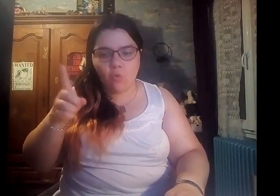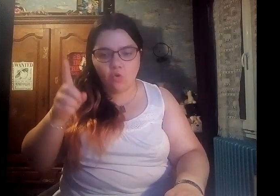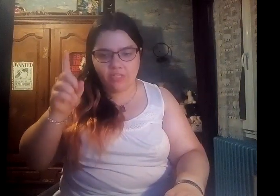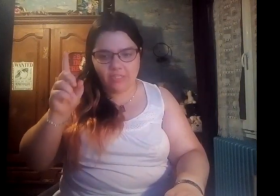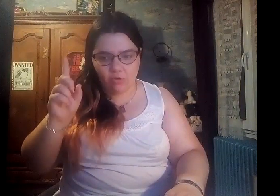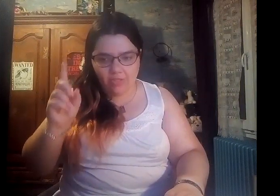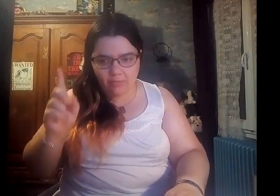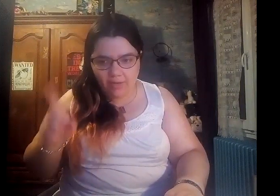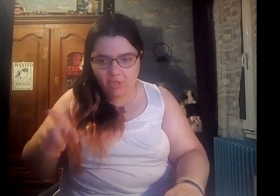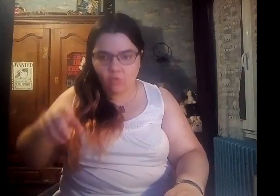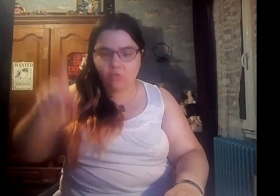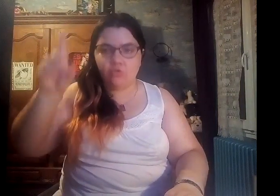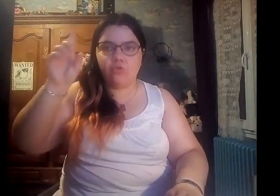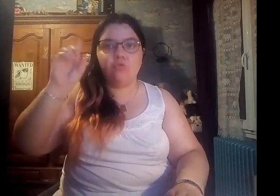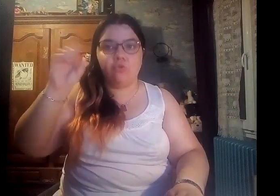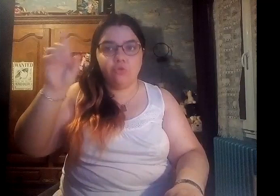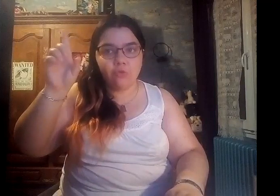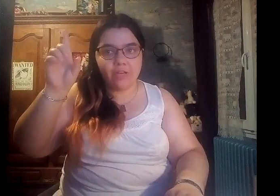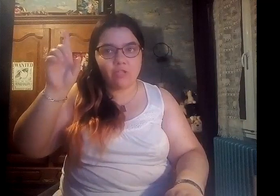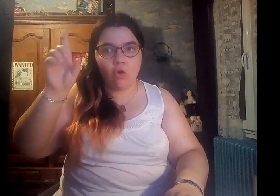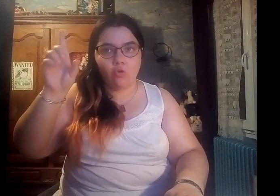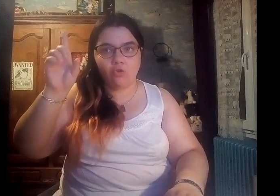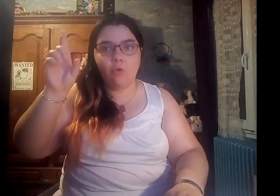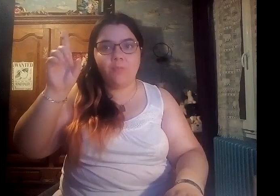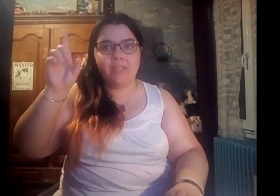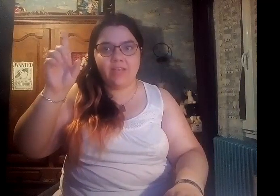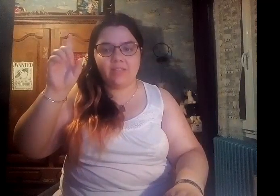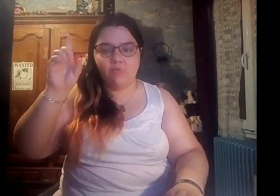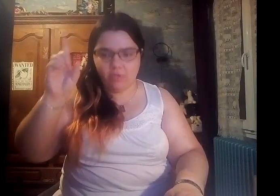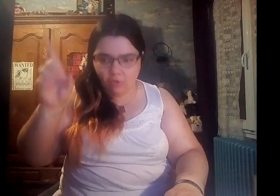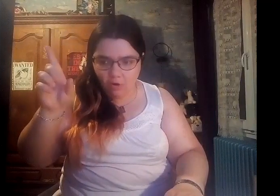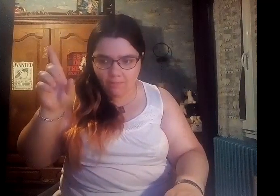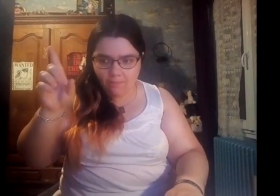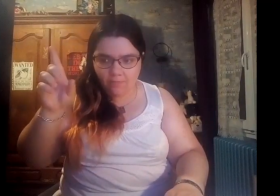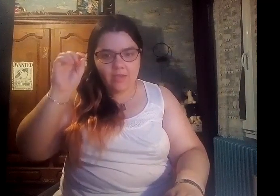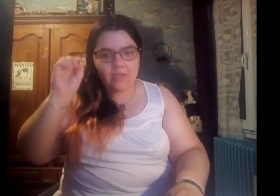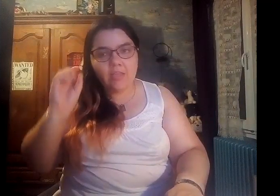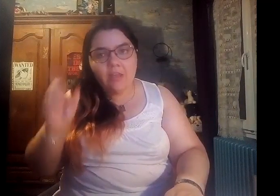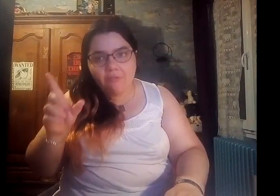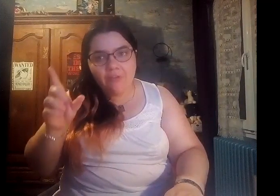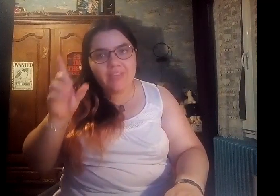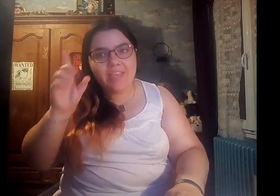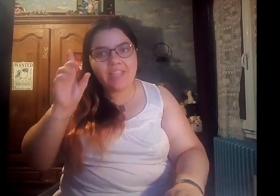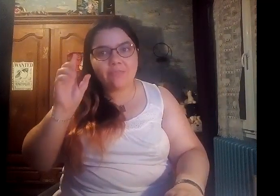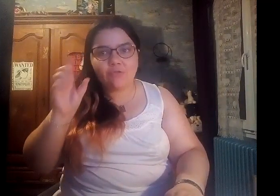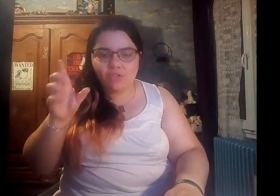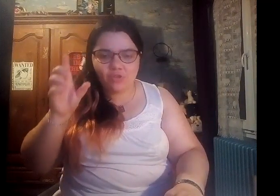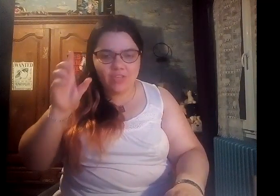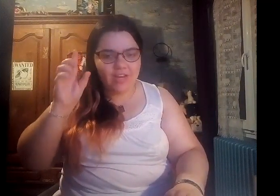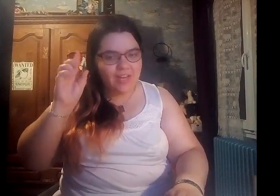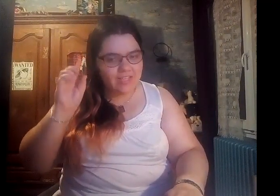déroule sécurité bridge au-dessus du restaurant de pizzeria Simulator il fait dysfonctionner les